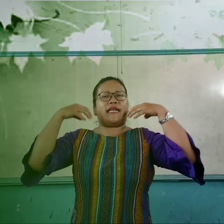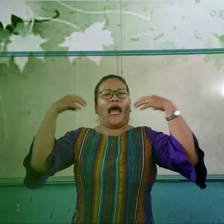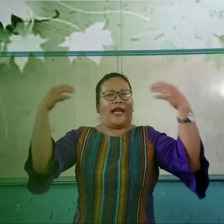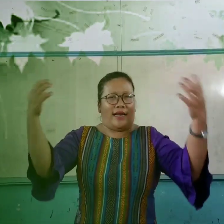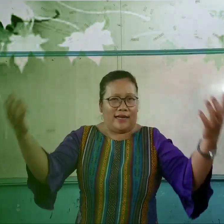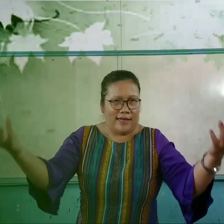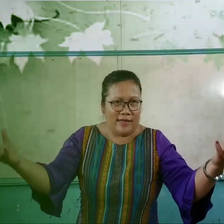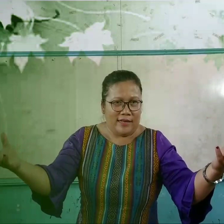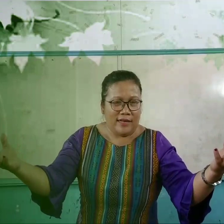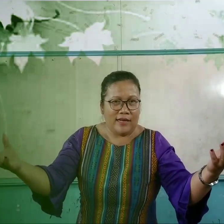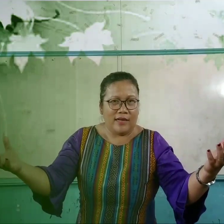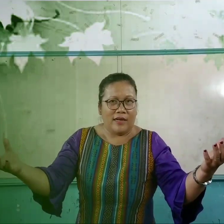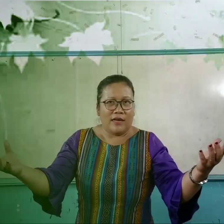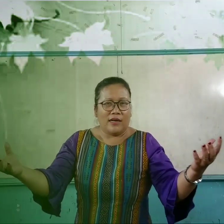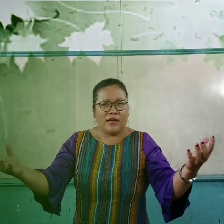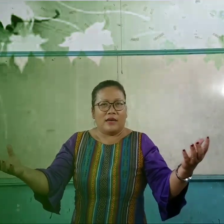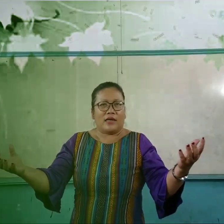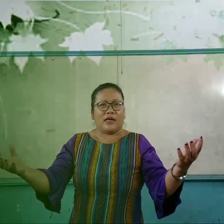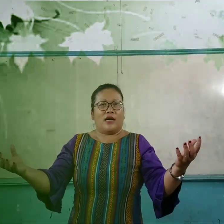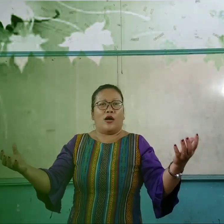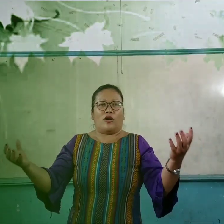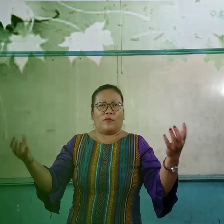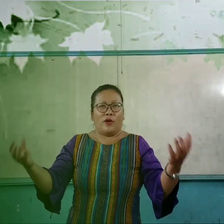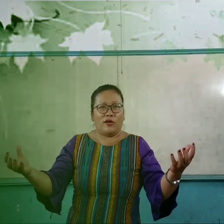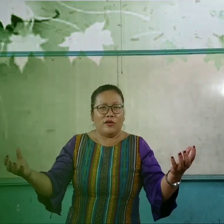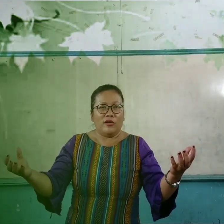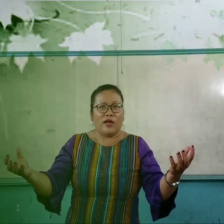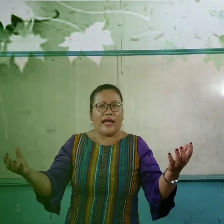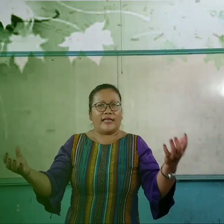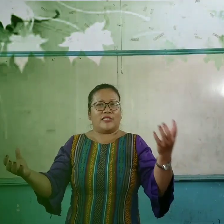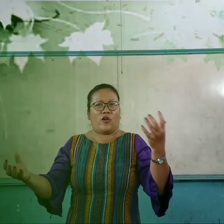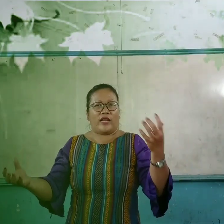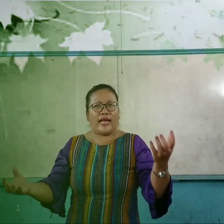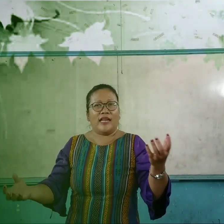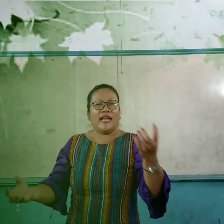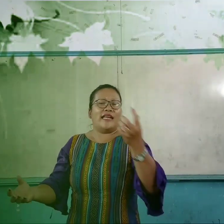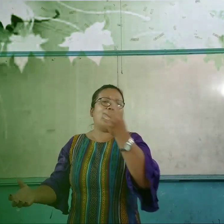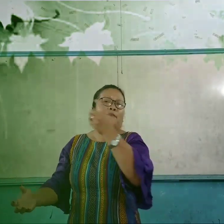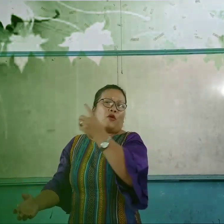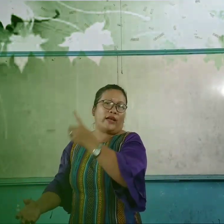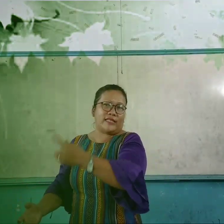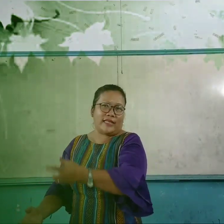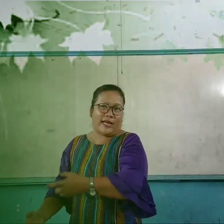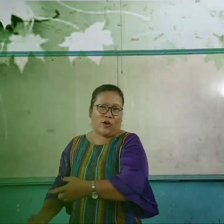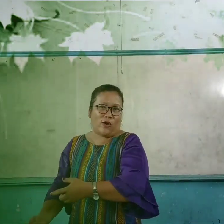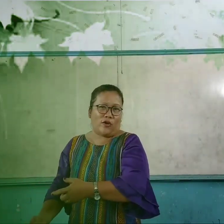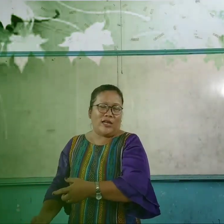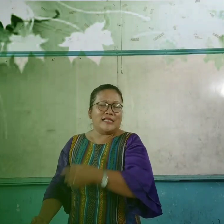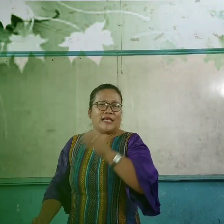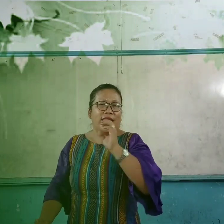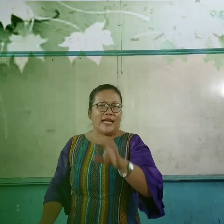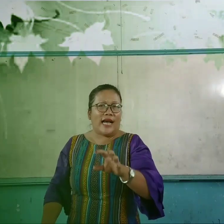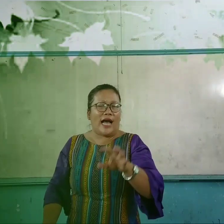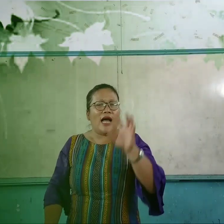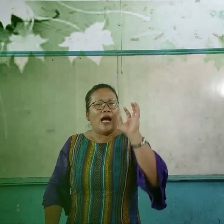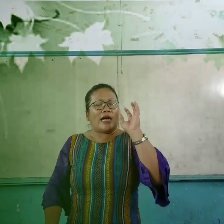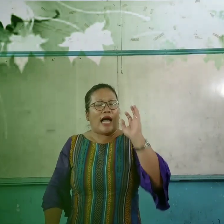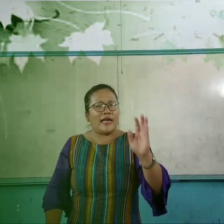signal ke hormon estrogen dan progesteron, sehingga